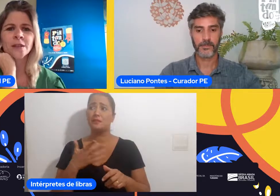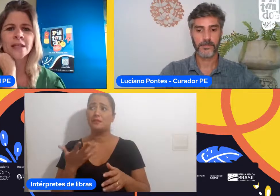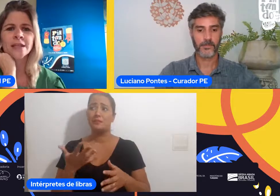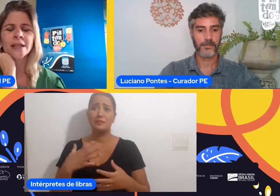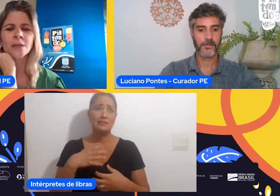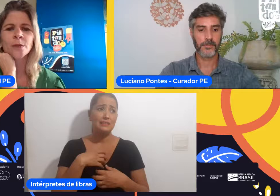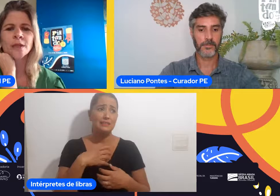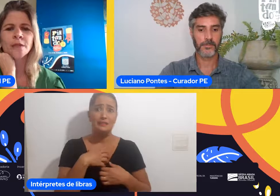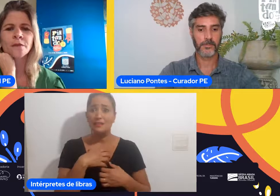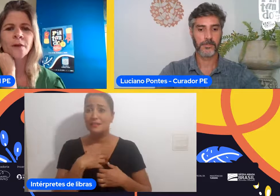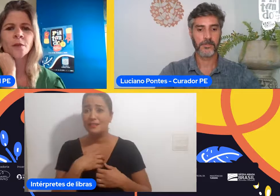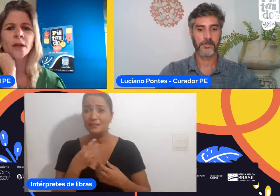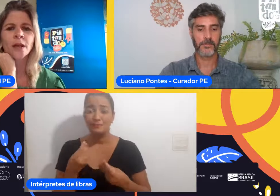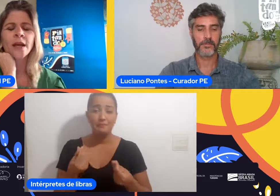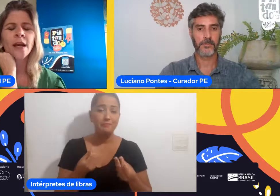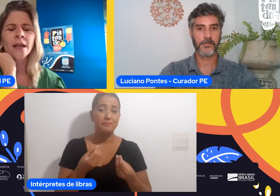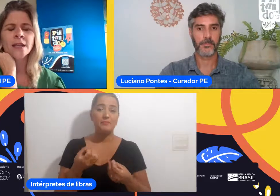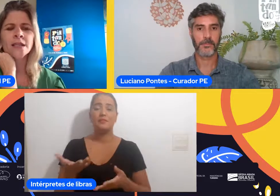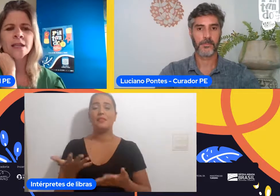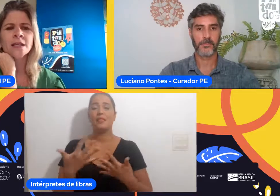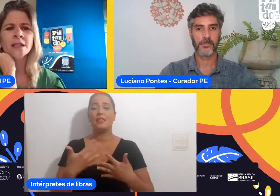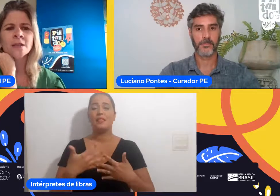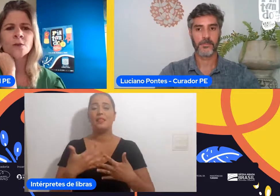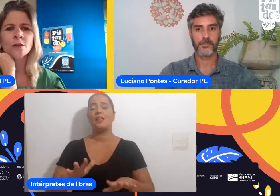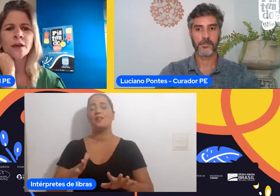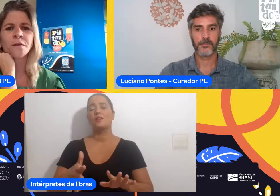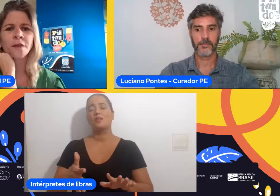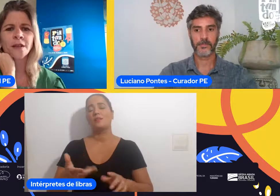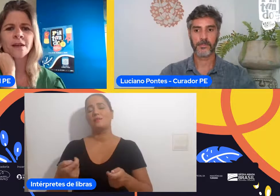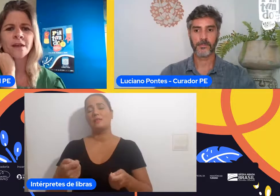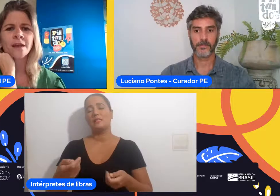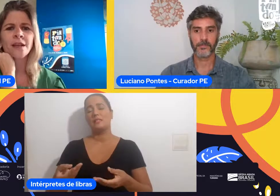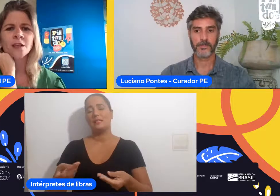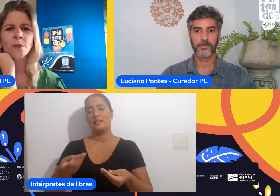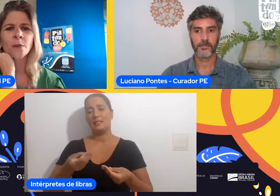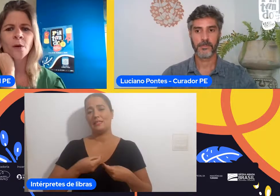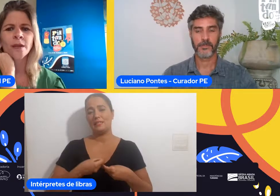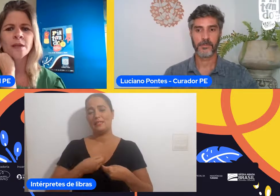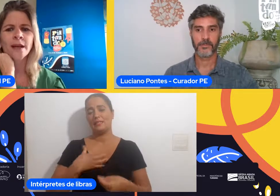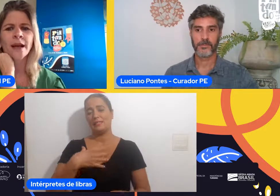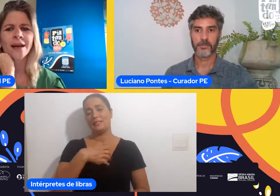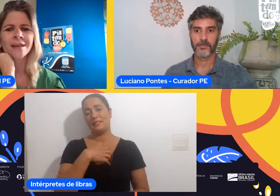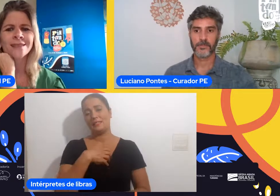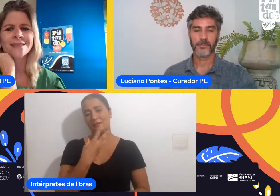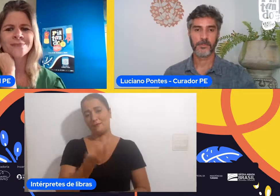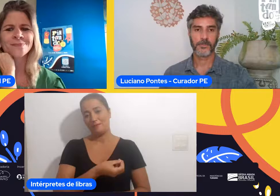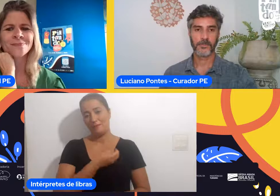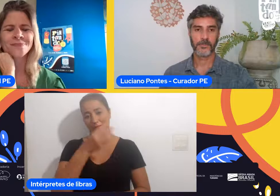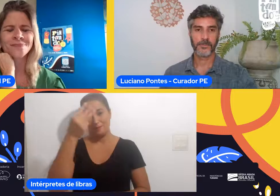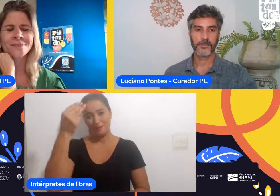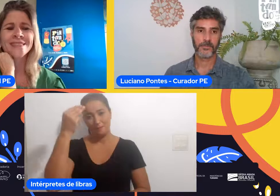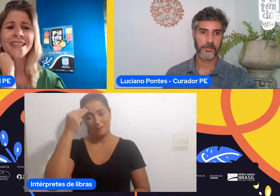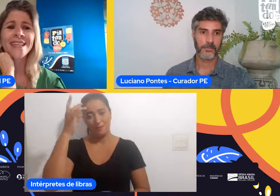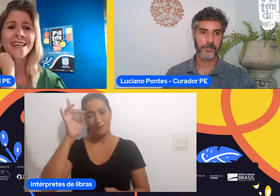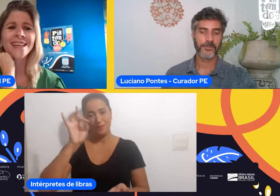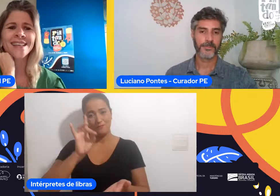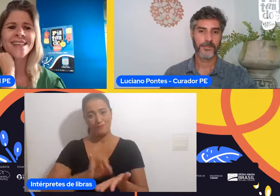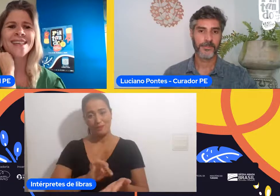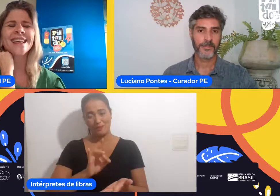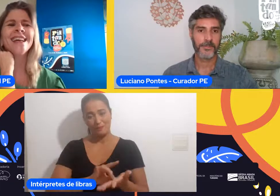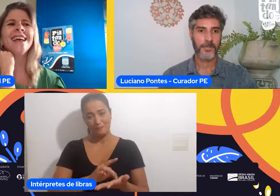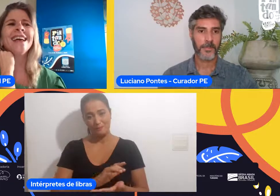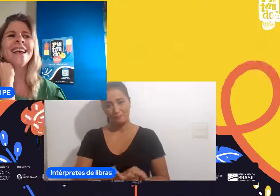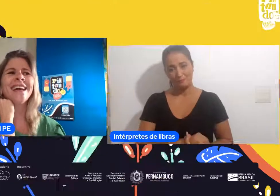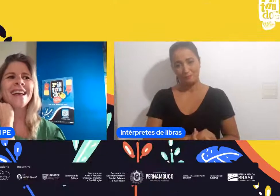vida. Então, trazer a natureza de volta é trazer as sensações da vida e as memórias reais. E